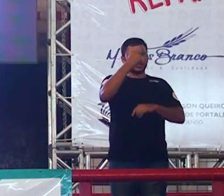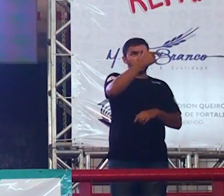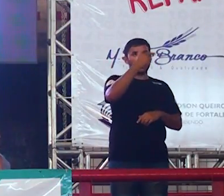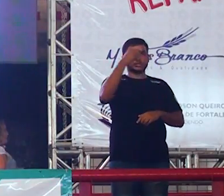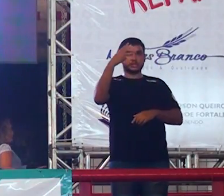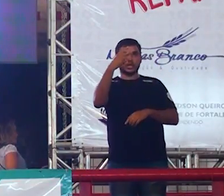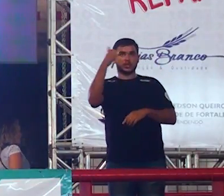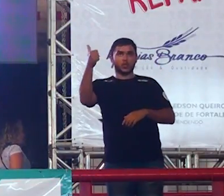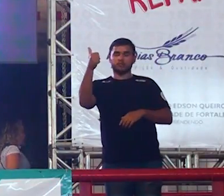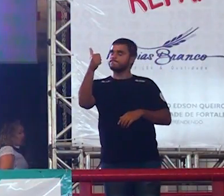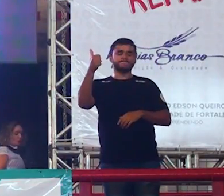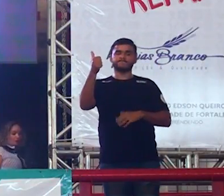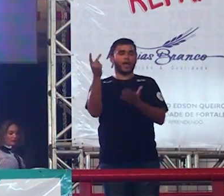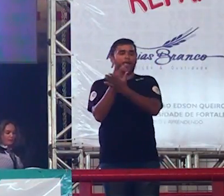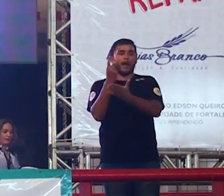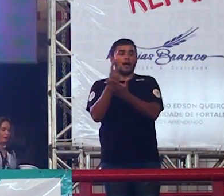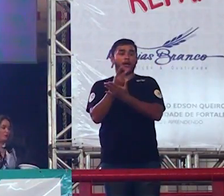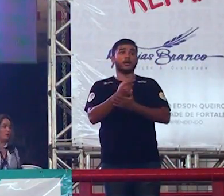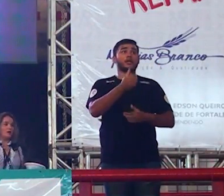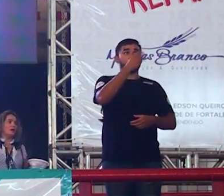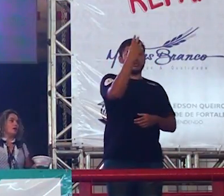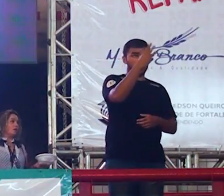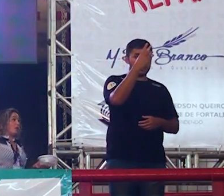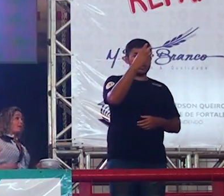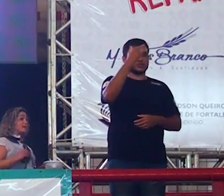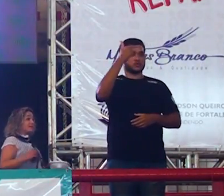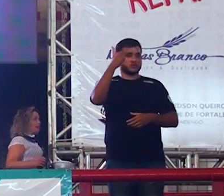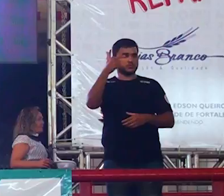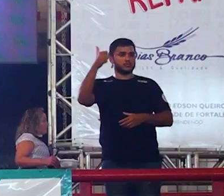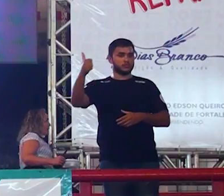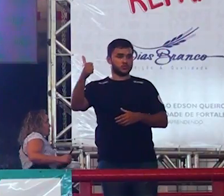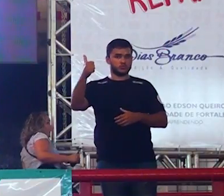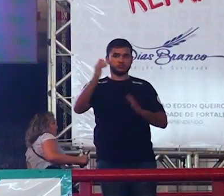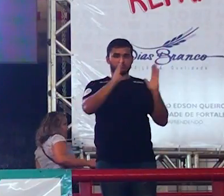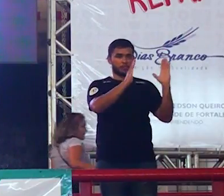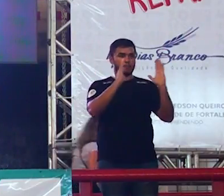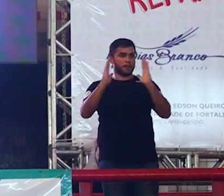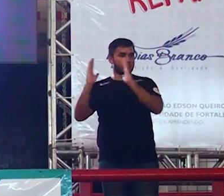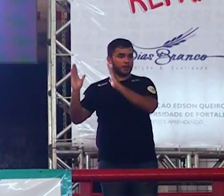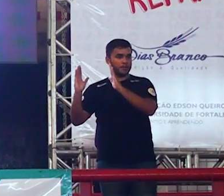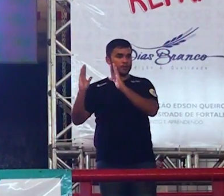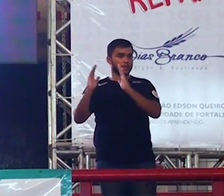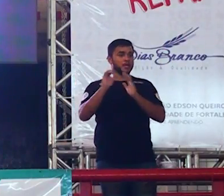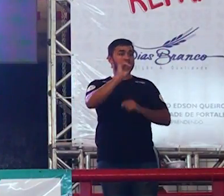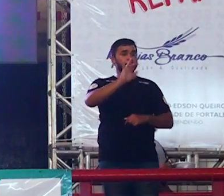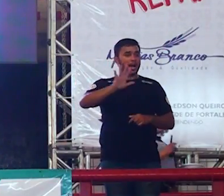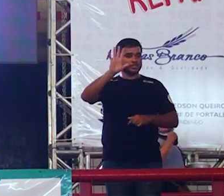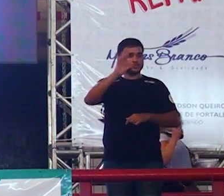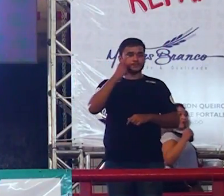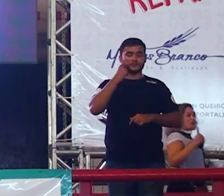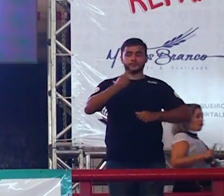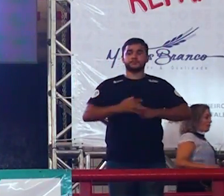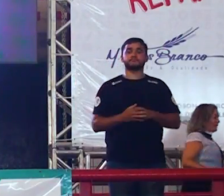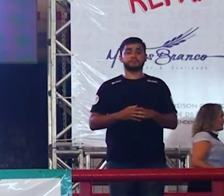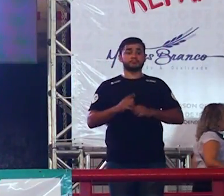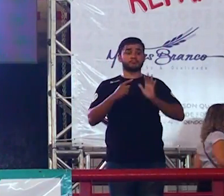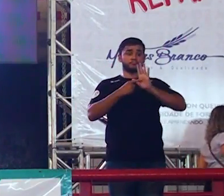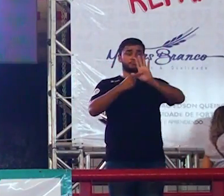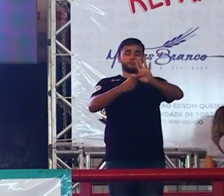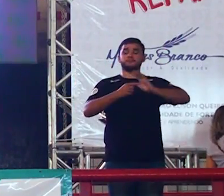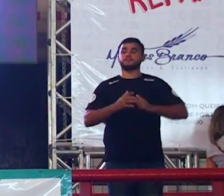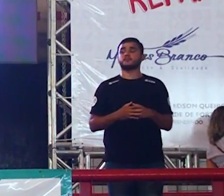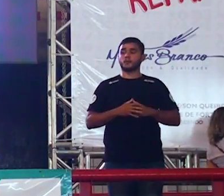3, 1? Não. É 3, 2, 1. Produz, armazena,